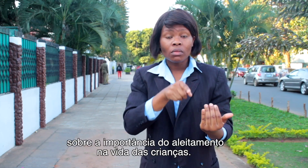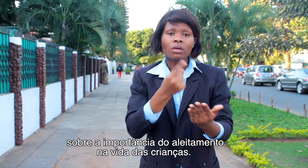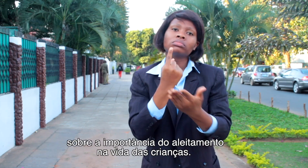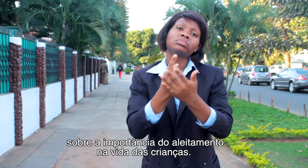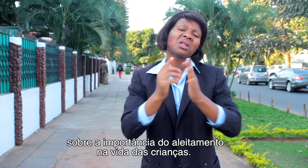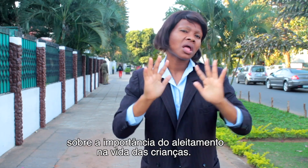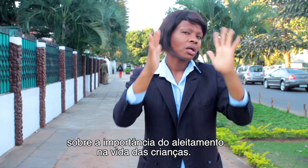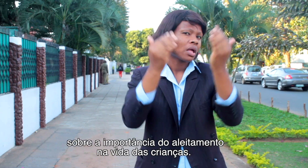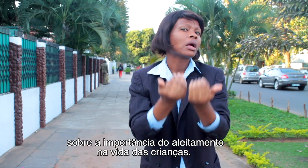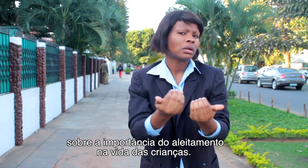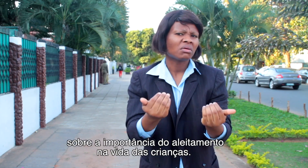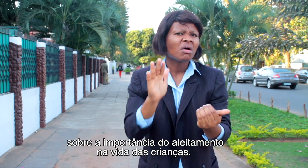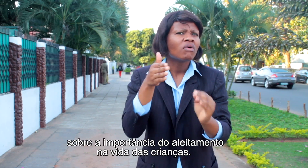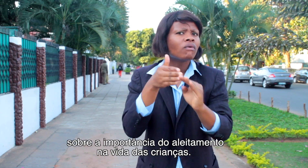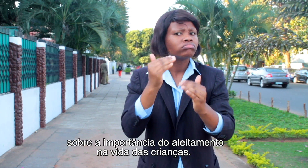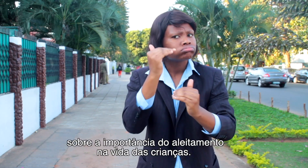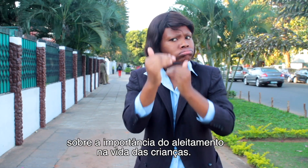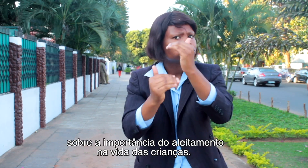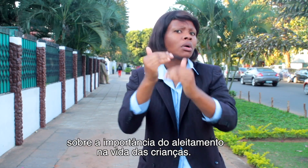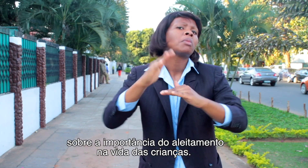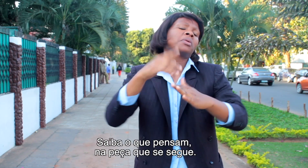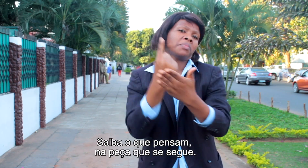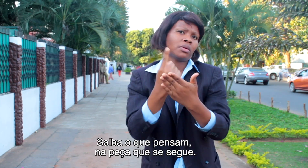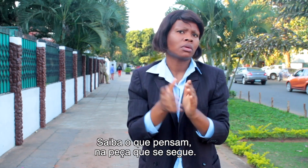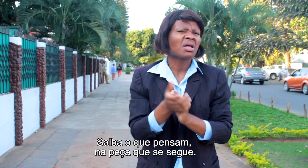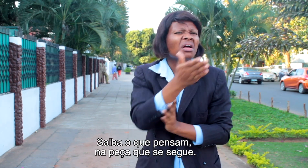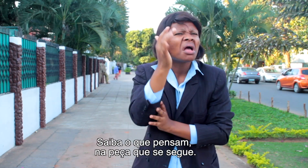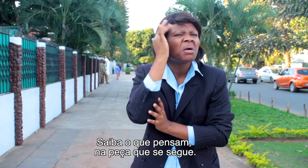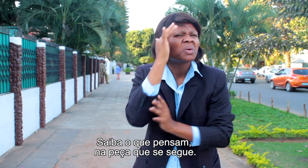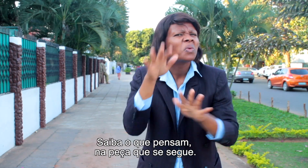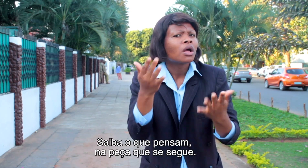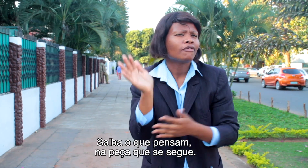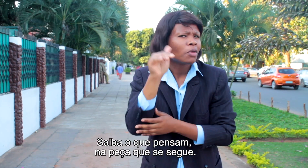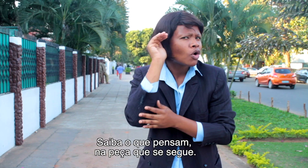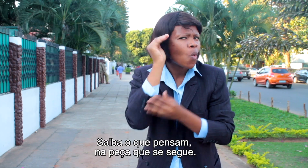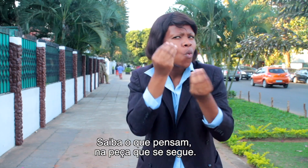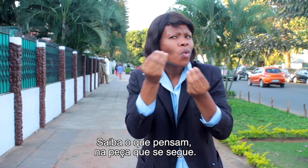a importância do aleitamento na vida das crianças. Saiba o que pensam na peça que se segue.